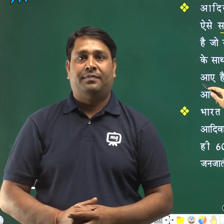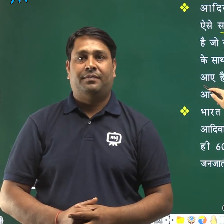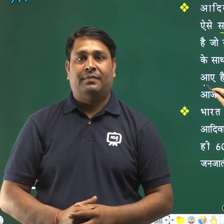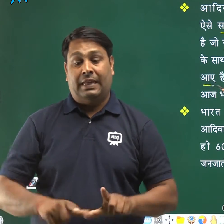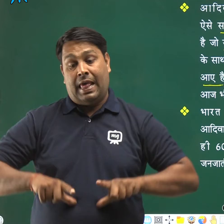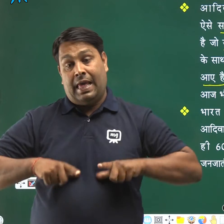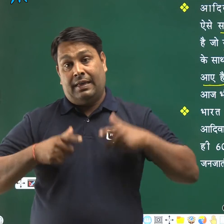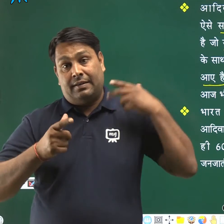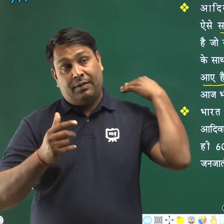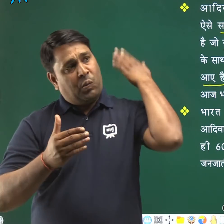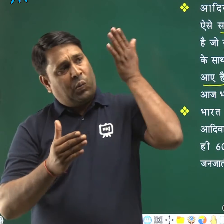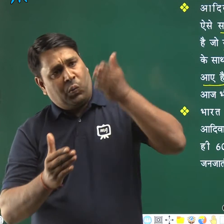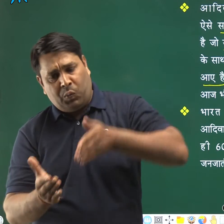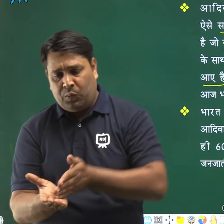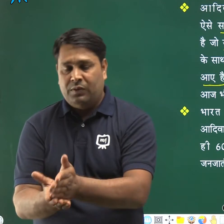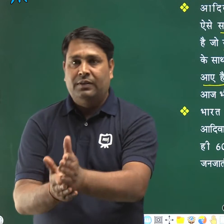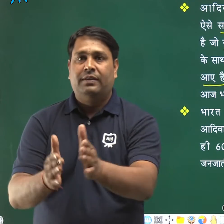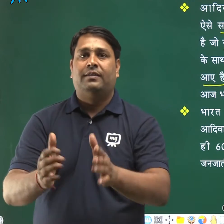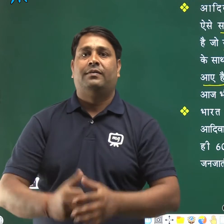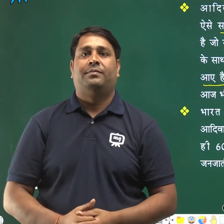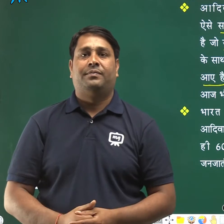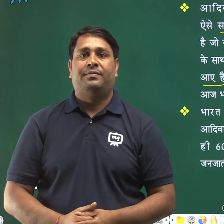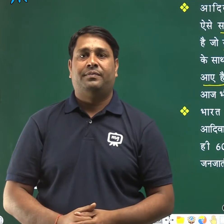जीते आए हैं